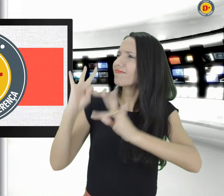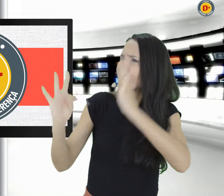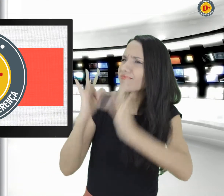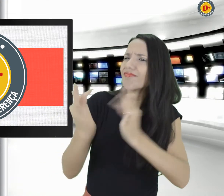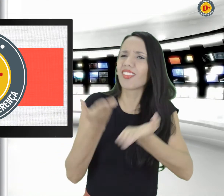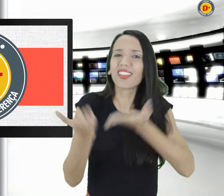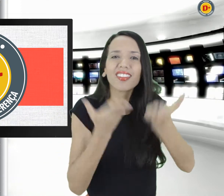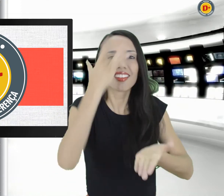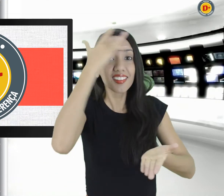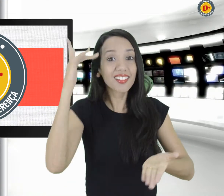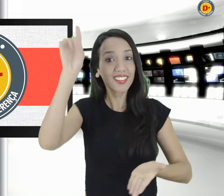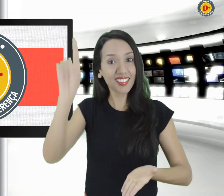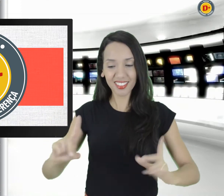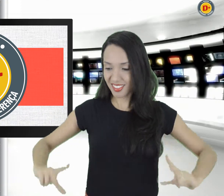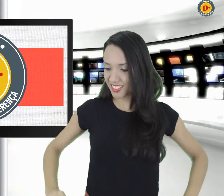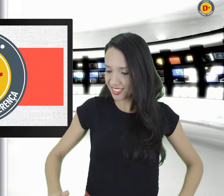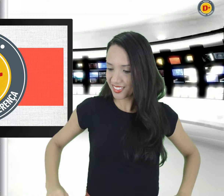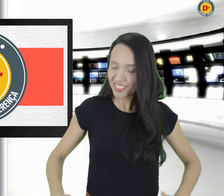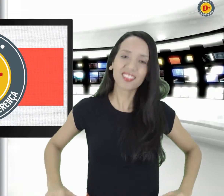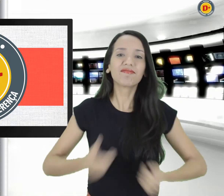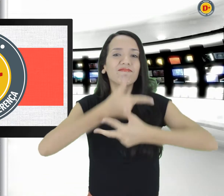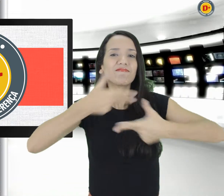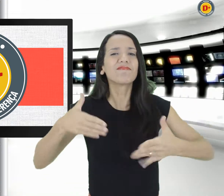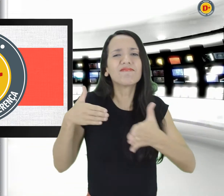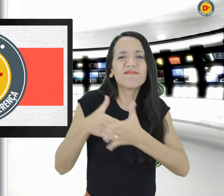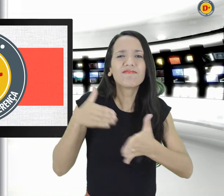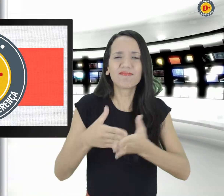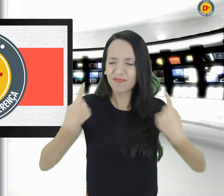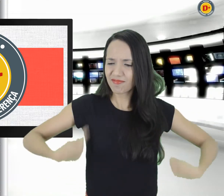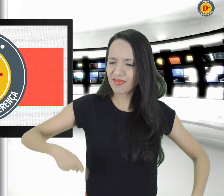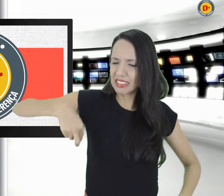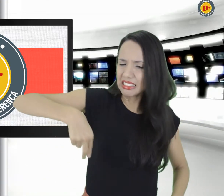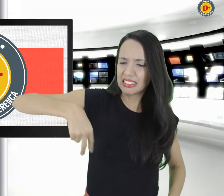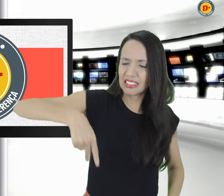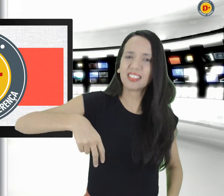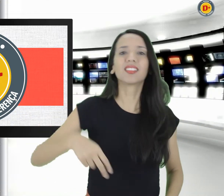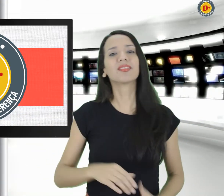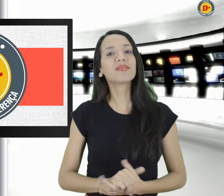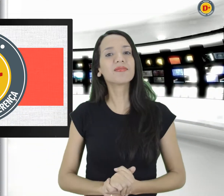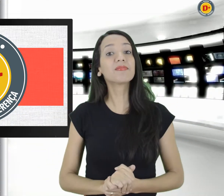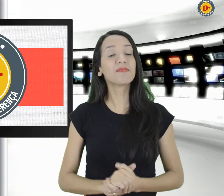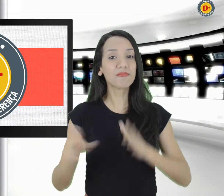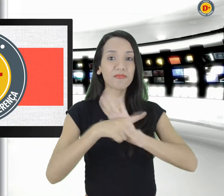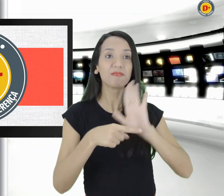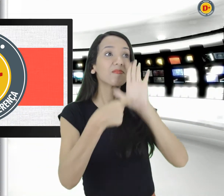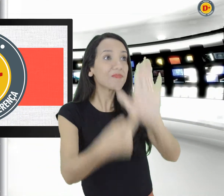população com deficiências físicas, incapacitantes, motoras e sensório-motoras. Aparelhos como